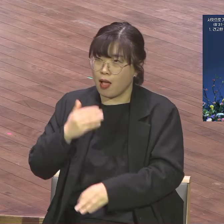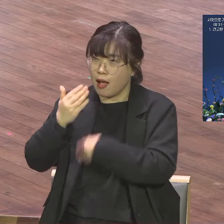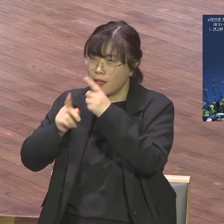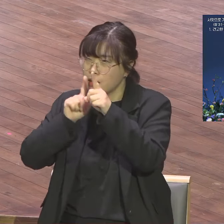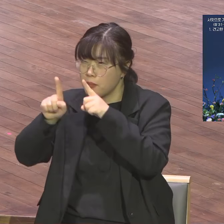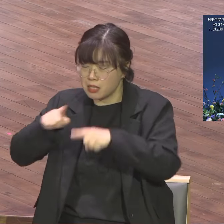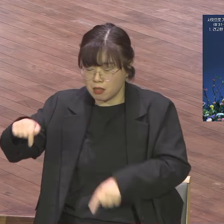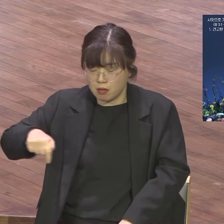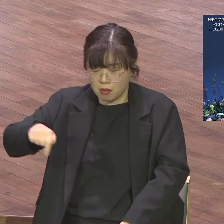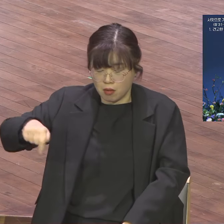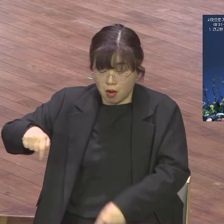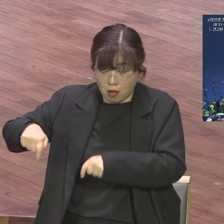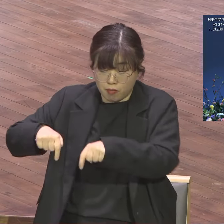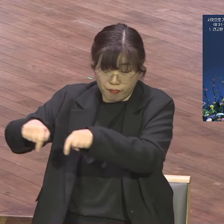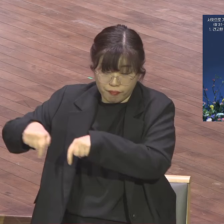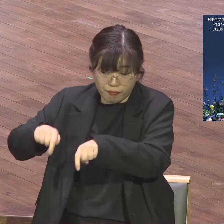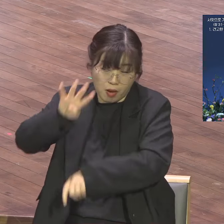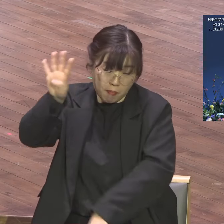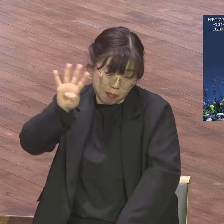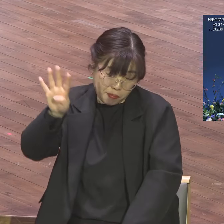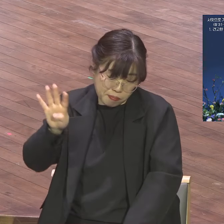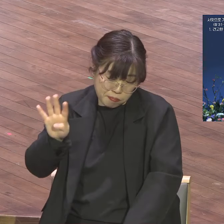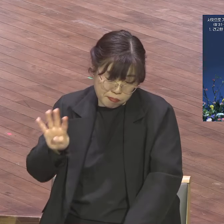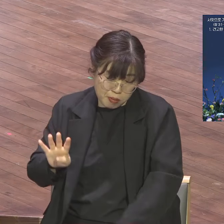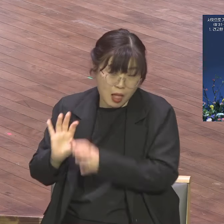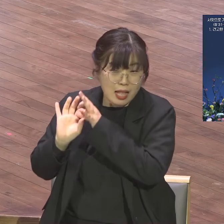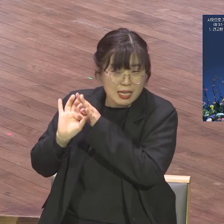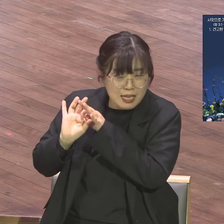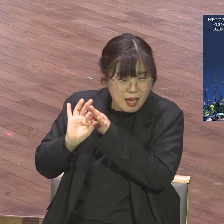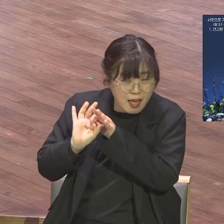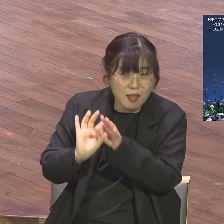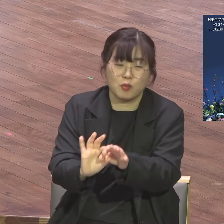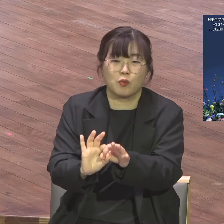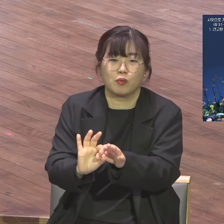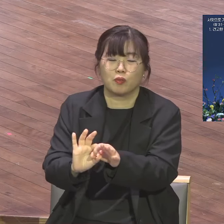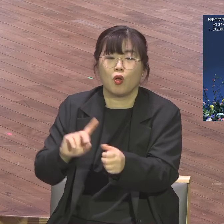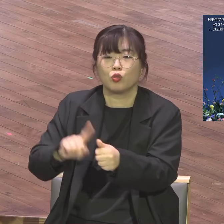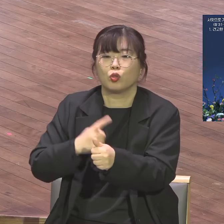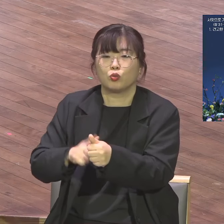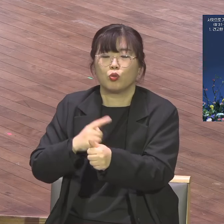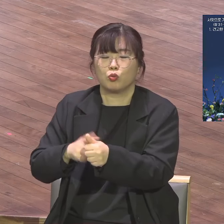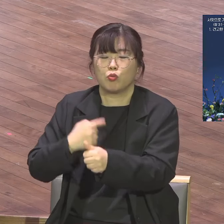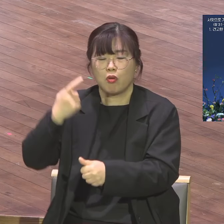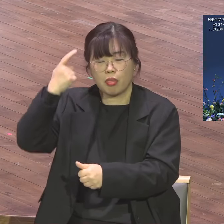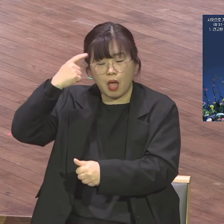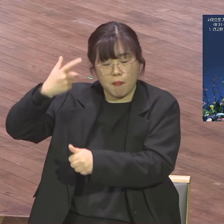계속 듣고 또 듣고 계속. 그게 뭐요? 갈등뿌리 체질이지.